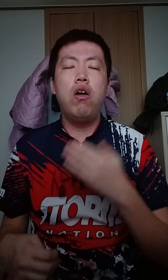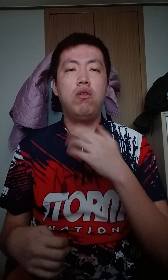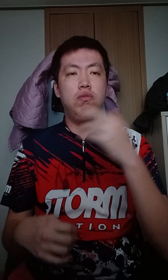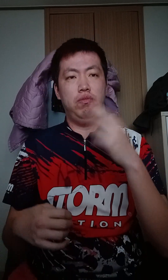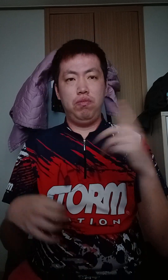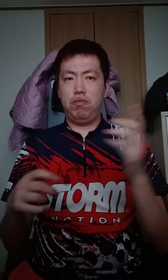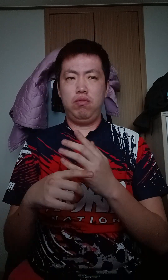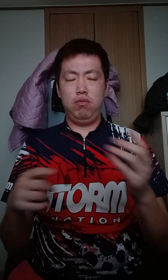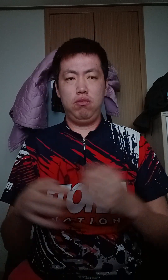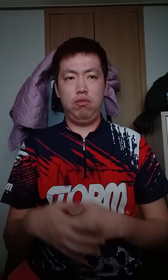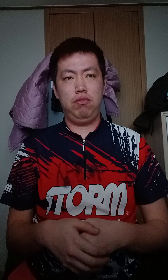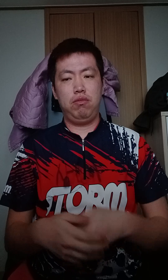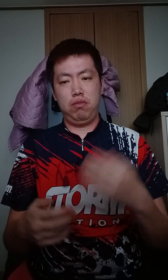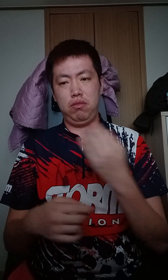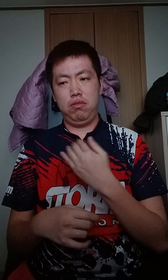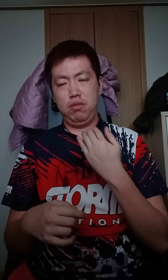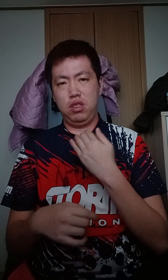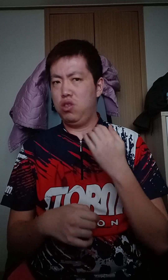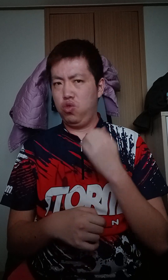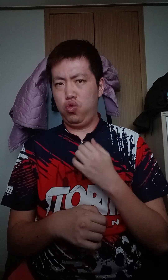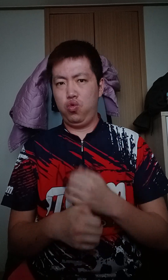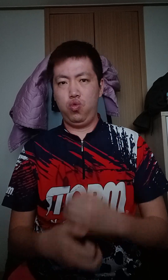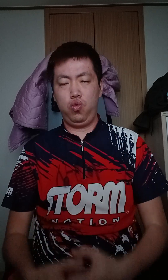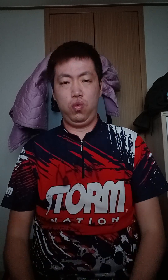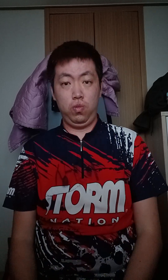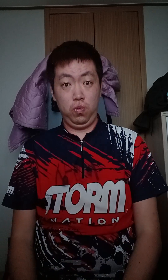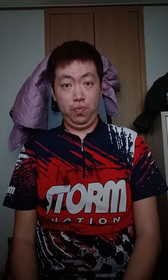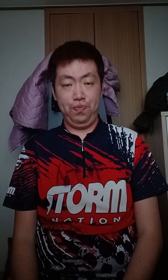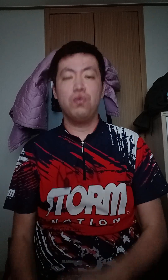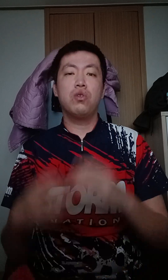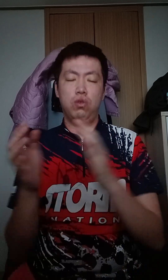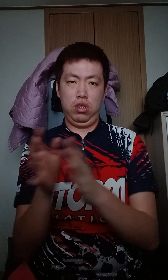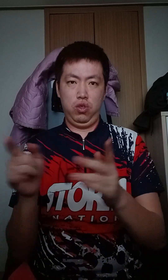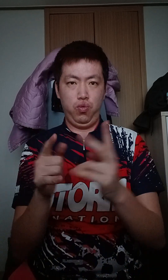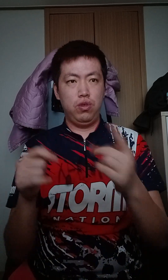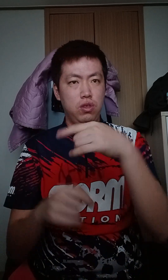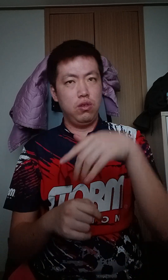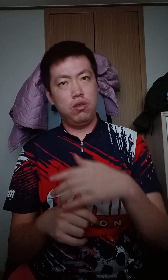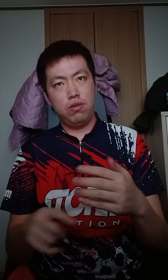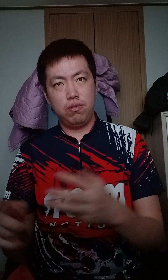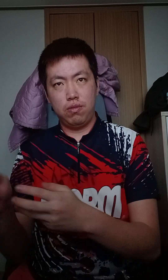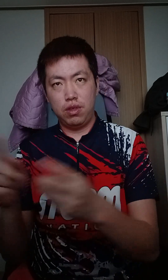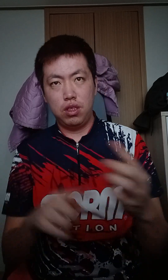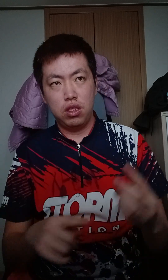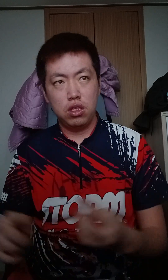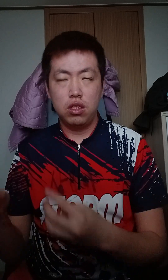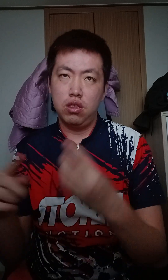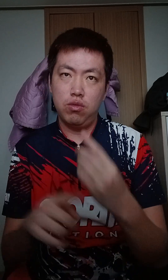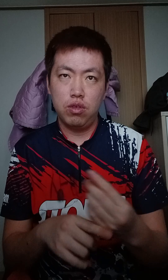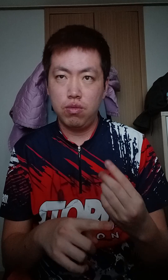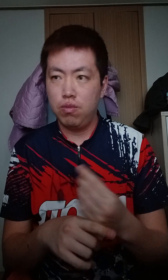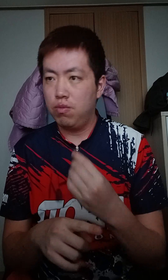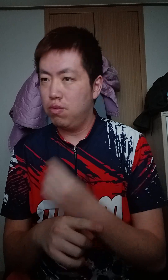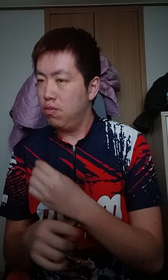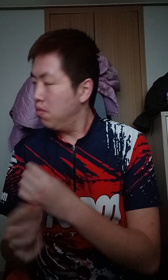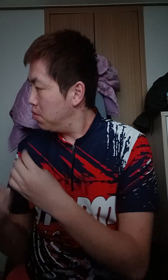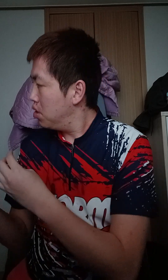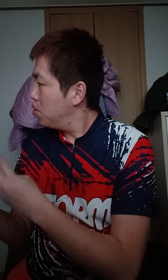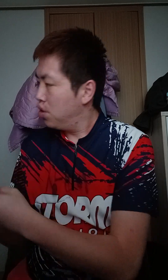돼요. 저희가 가려는 거죠. 최근까지 세종시청에 수백 건의 민원이 접수됐지만 과태료 부과는 단 한 건도